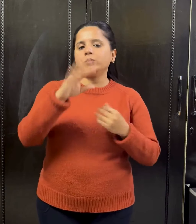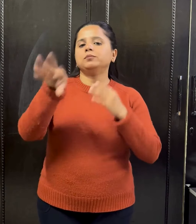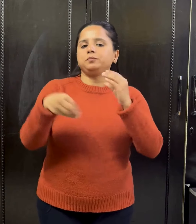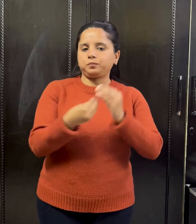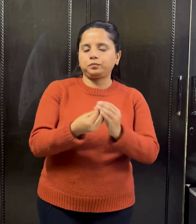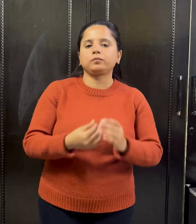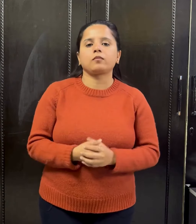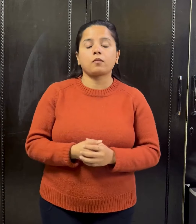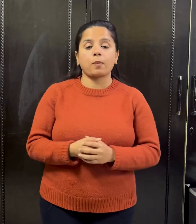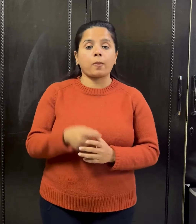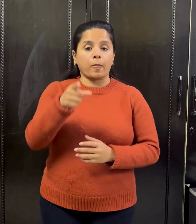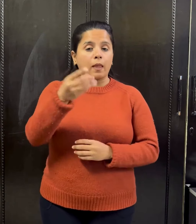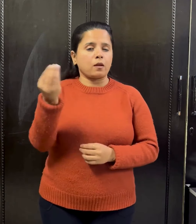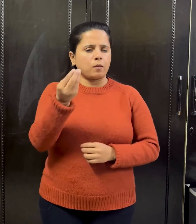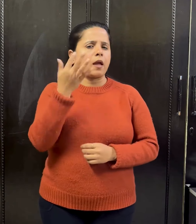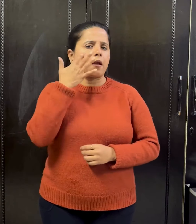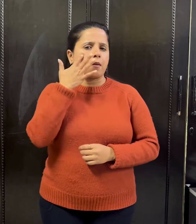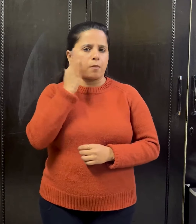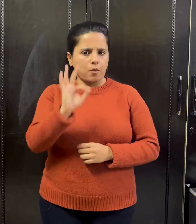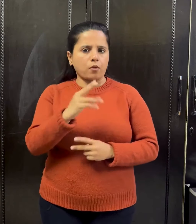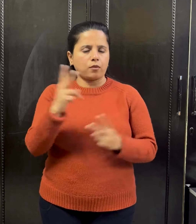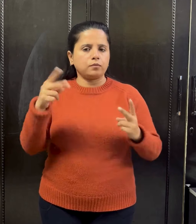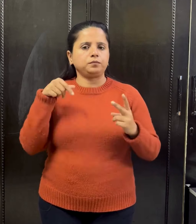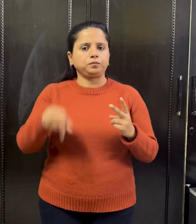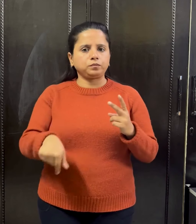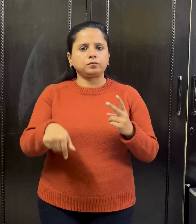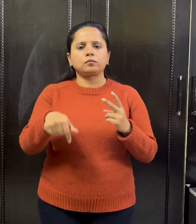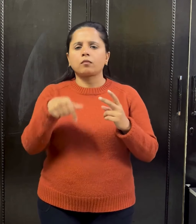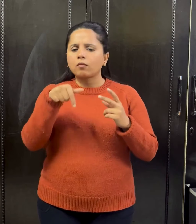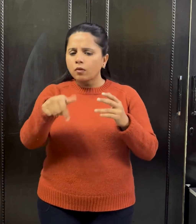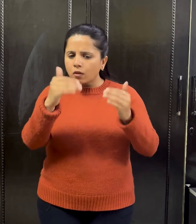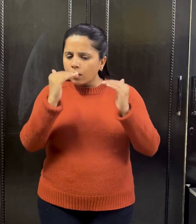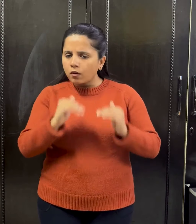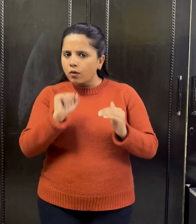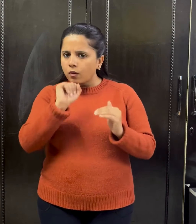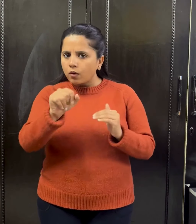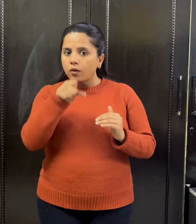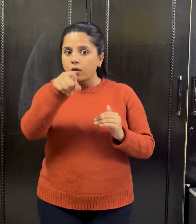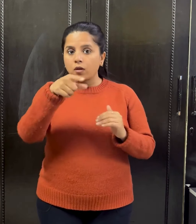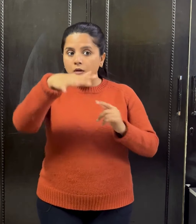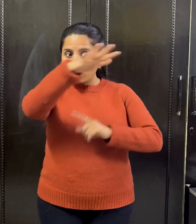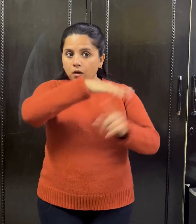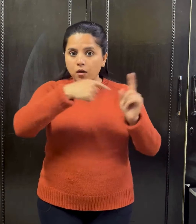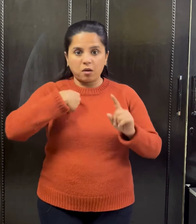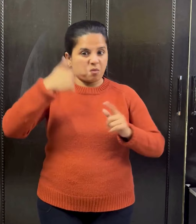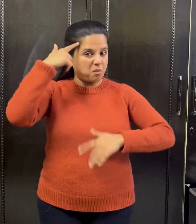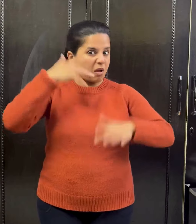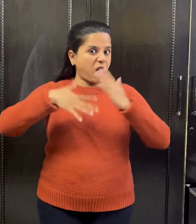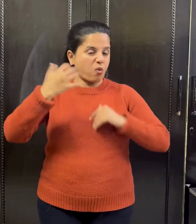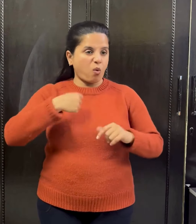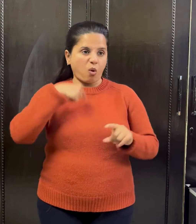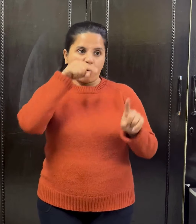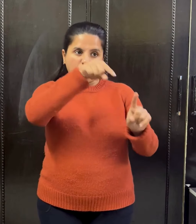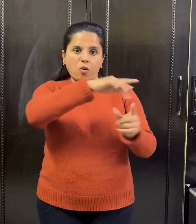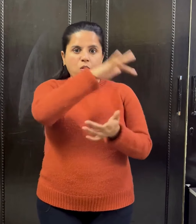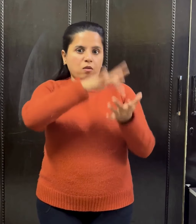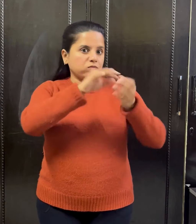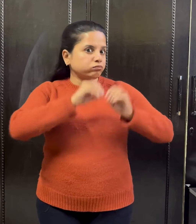आपको जरूरी तौर पर उस रीजन में जहां आप इंटरवीन करना चाहते हैं किसी सिविल